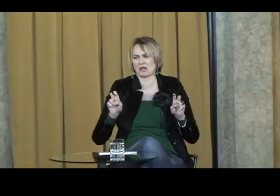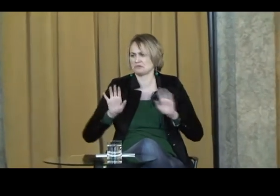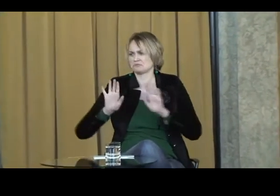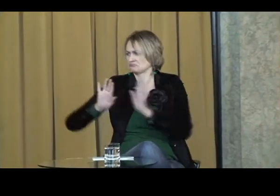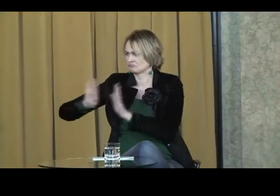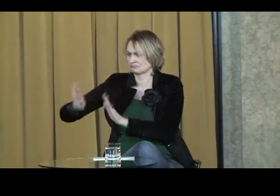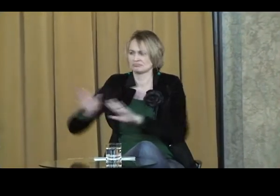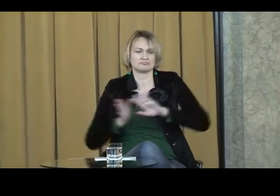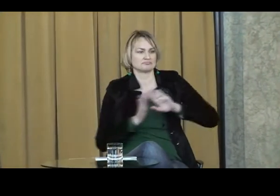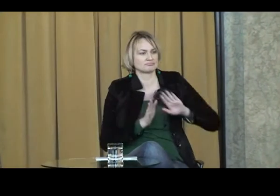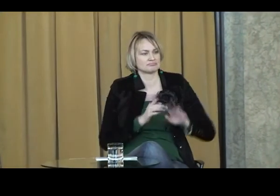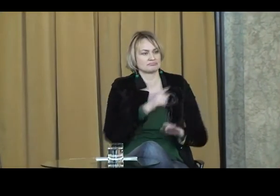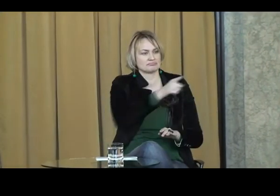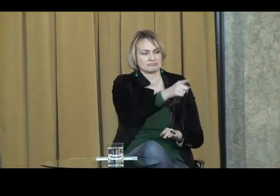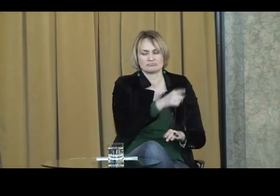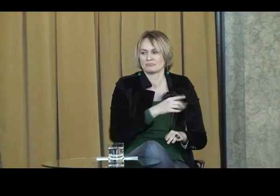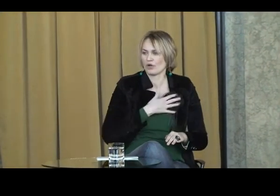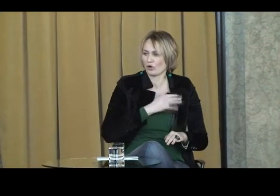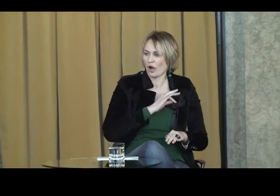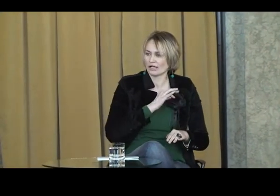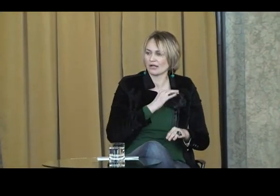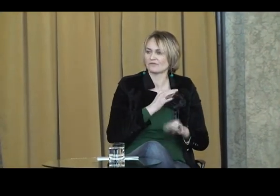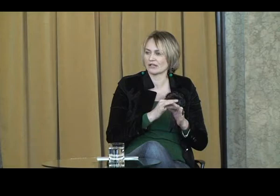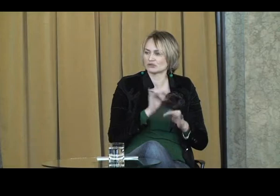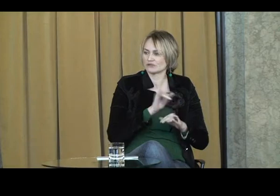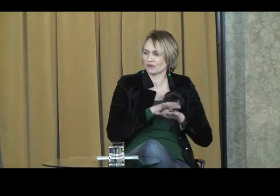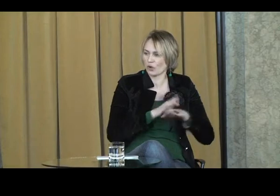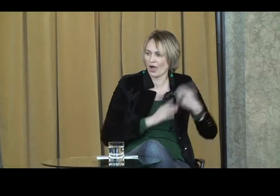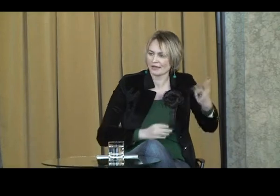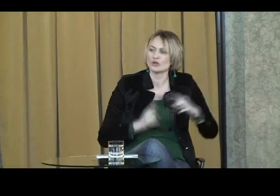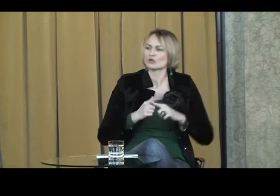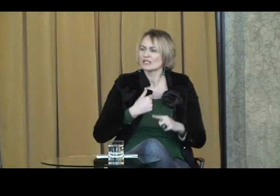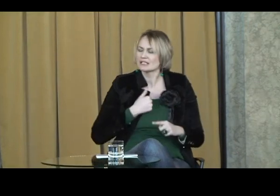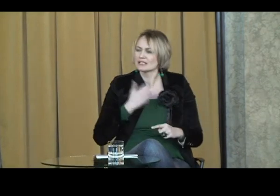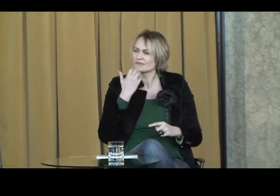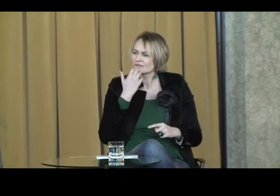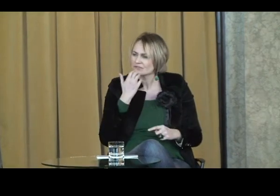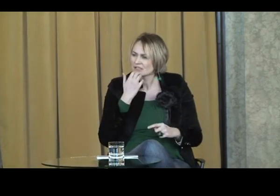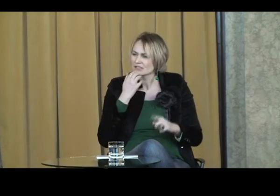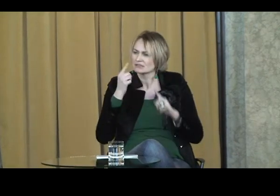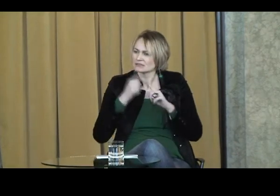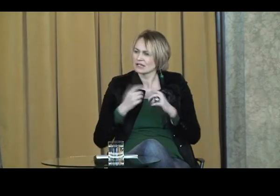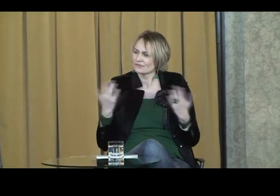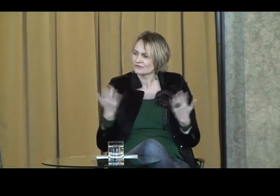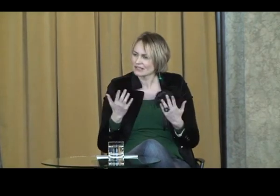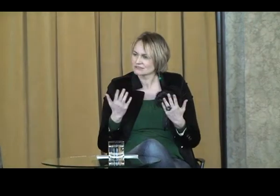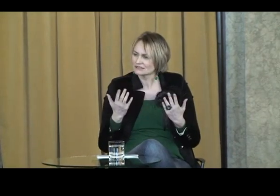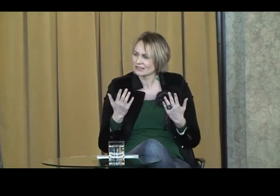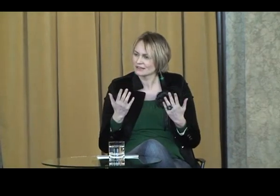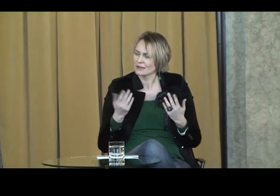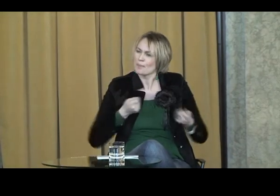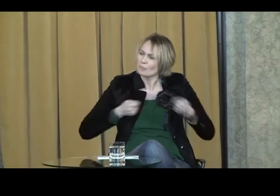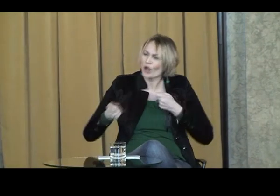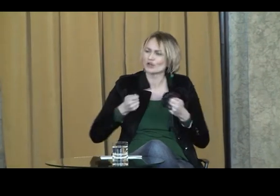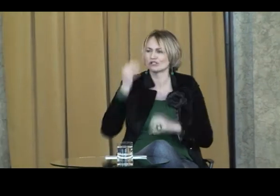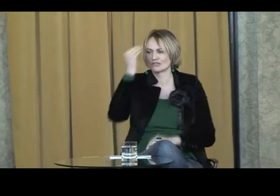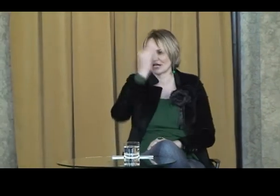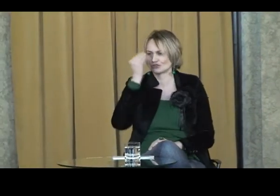Diese Veranstaltung hat weder den einen noch den anderen Charakter. Franz Josef Meinig, mein Kollege und ich, haben den